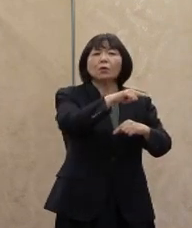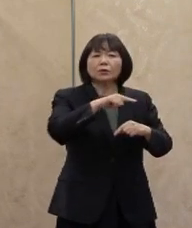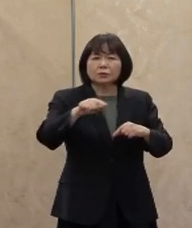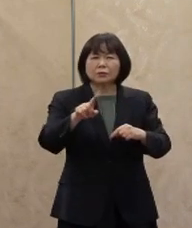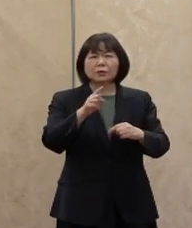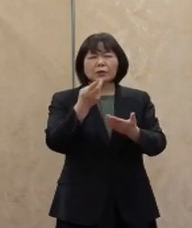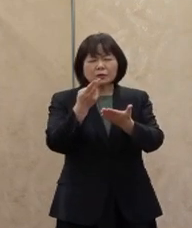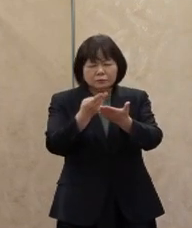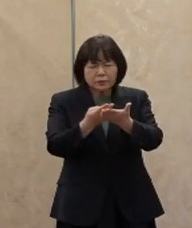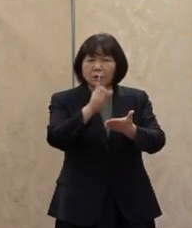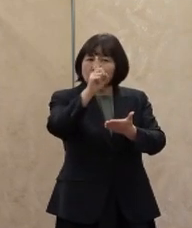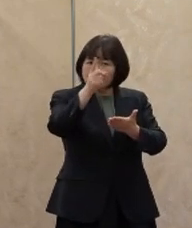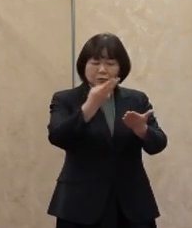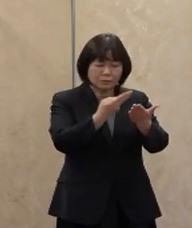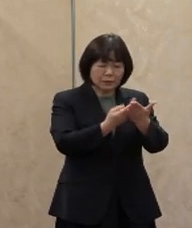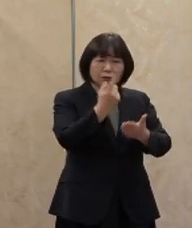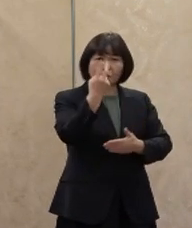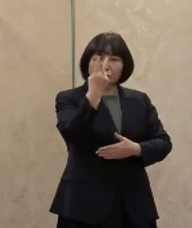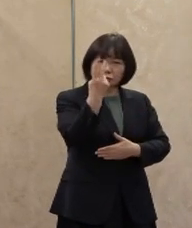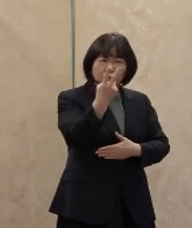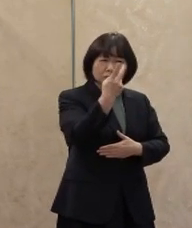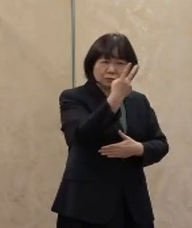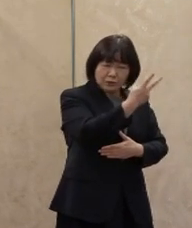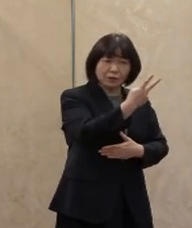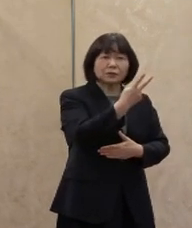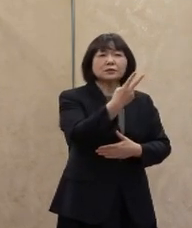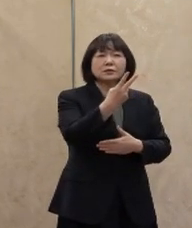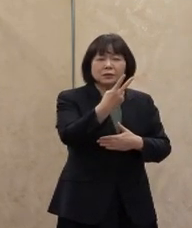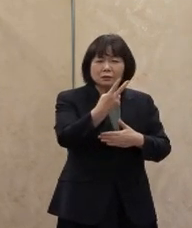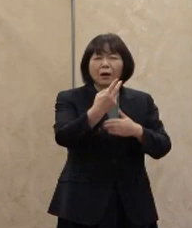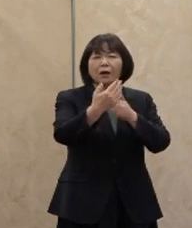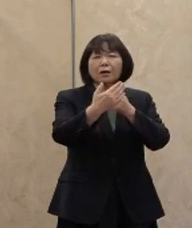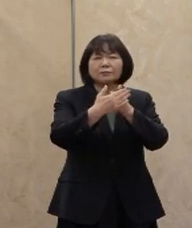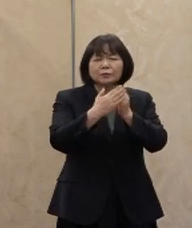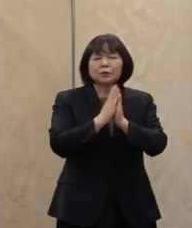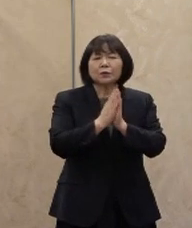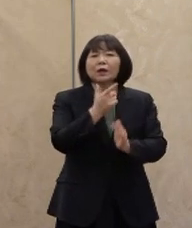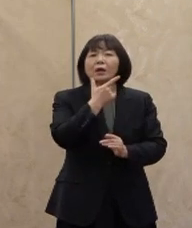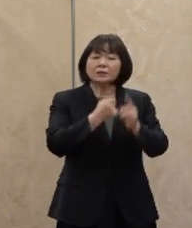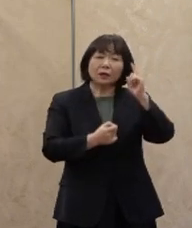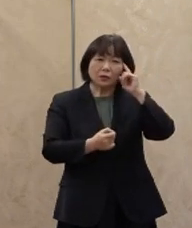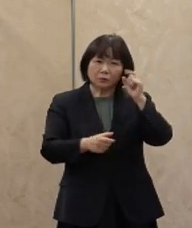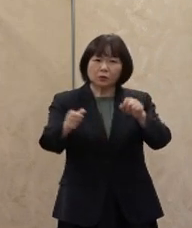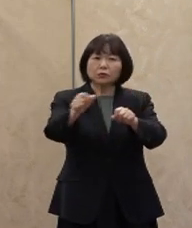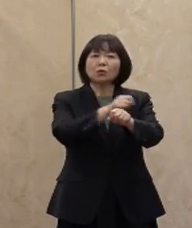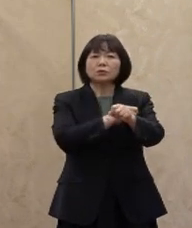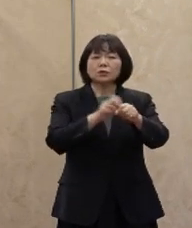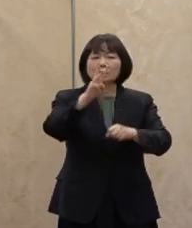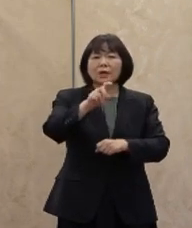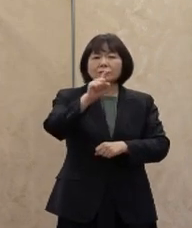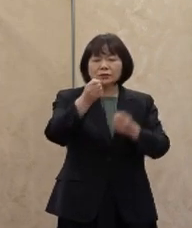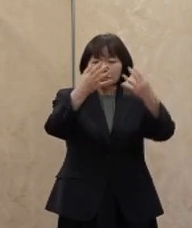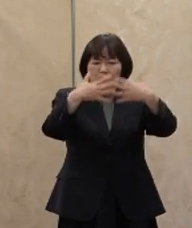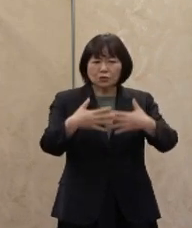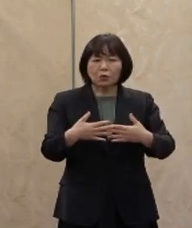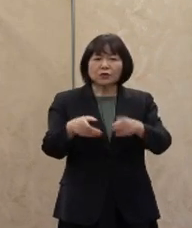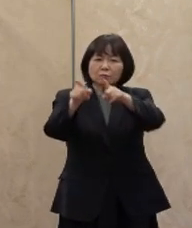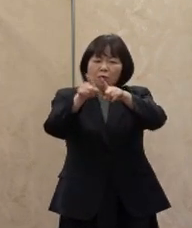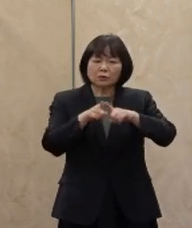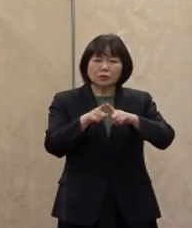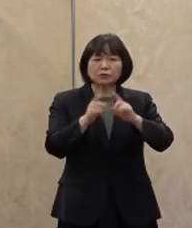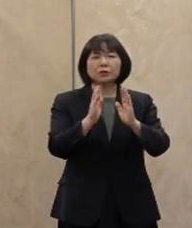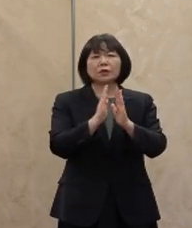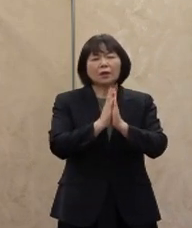1床か2床についてはお願いしたいということを特措法31条に基づいて、要請をする